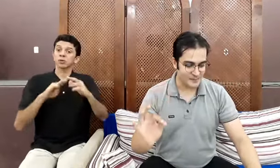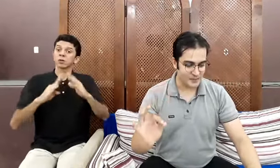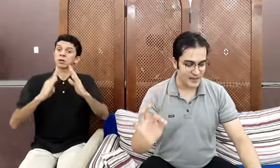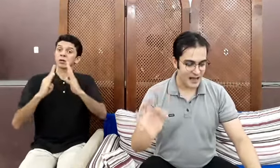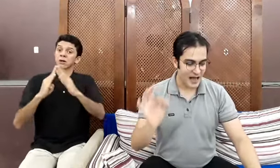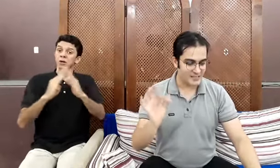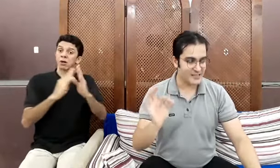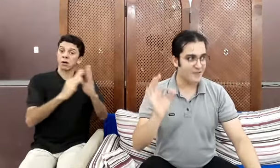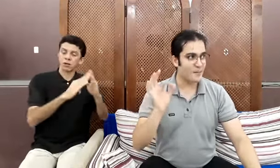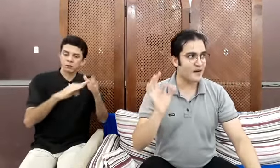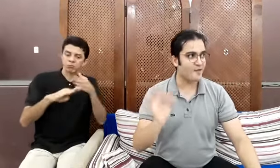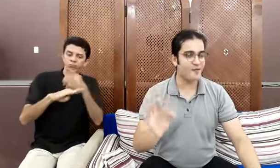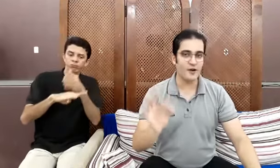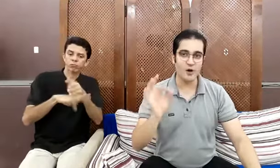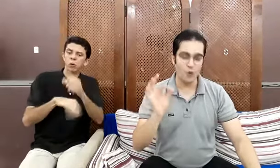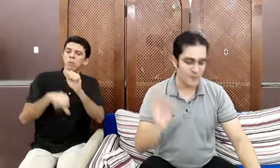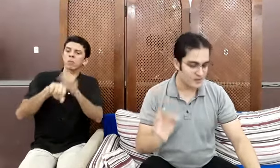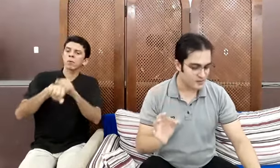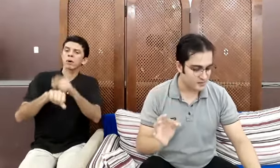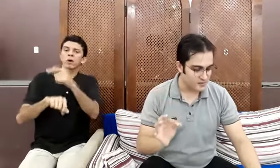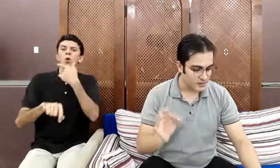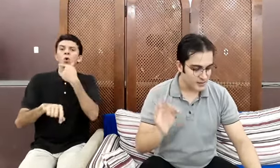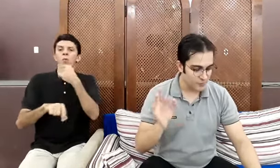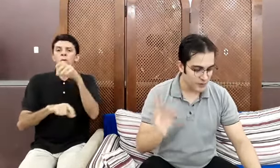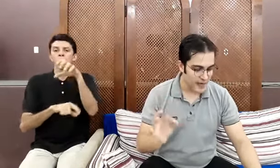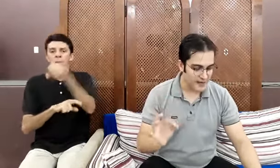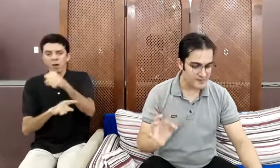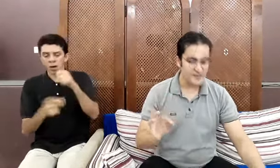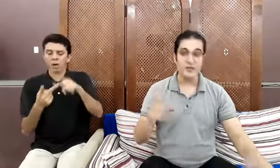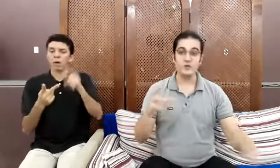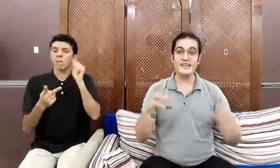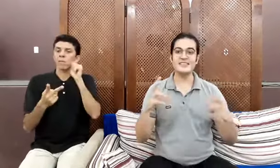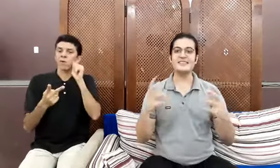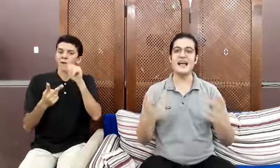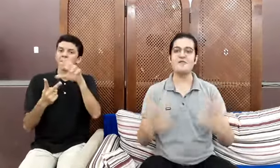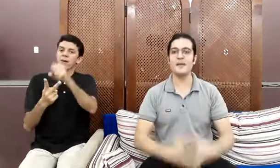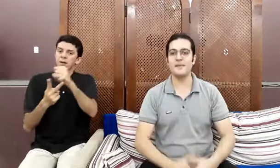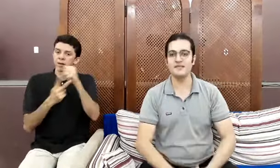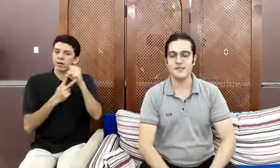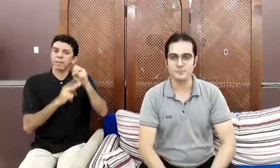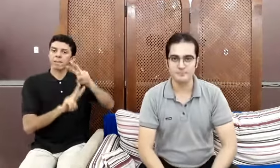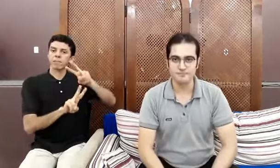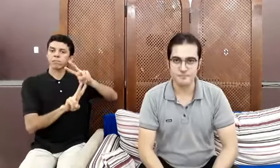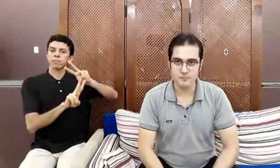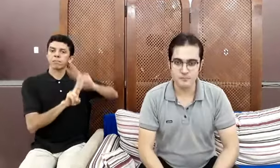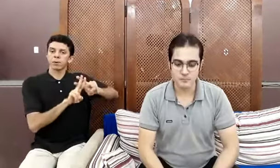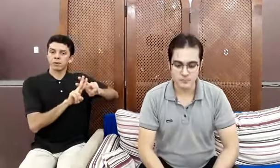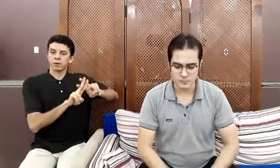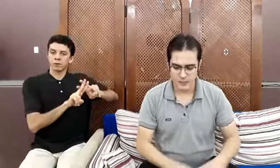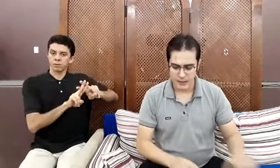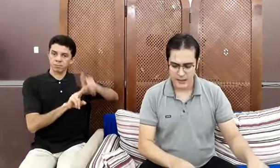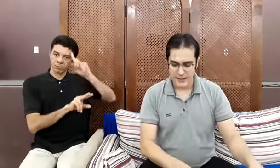casa, arrastava para fora homens e mulheres e os lançava na prisão.